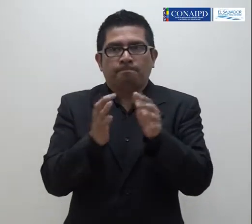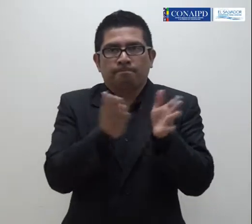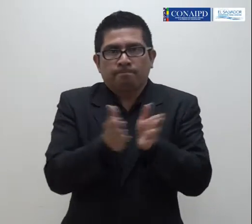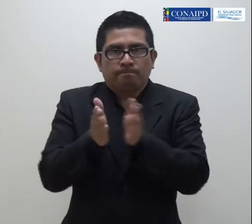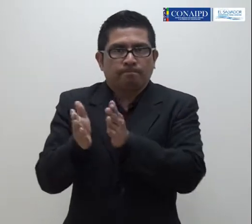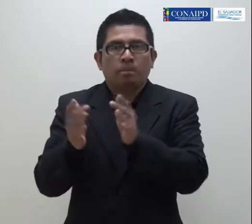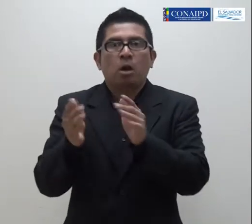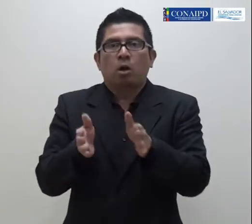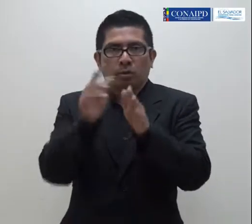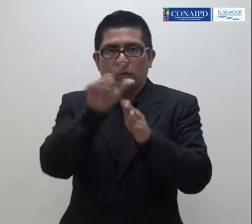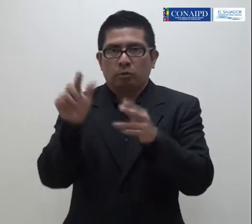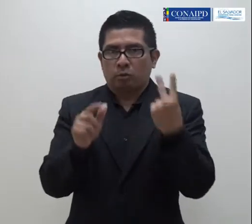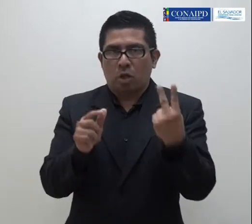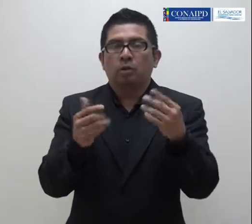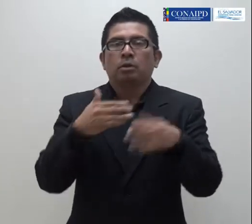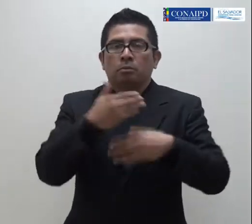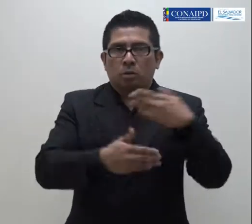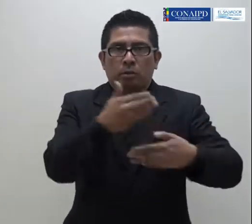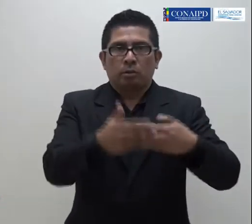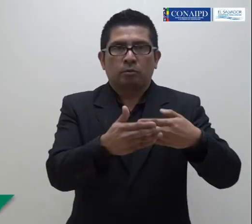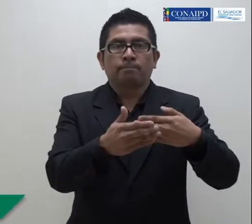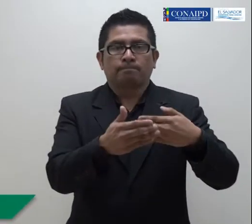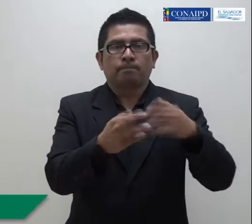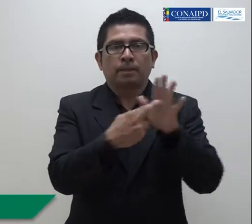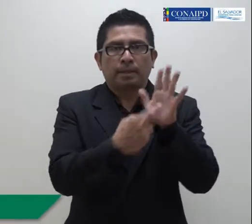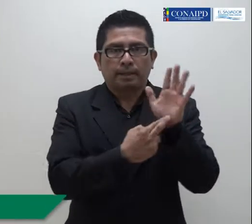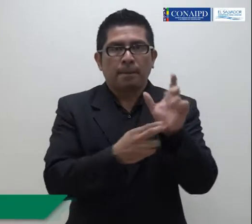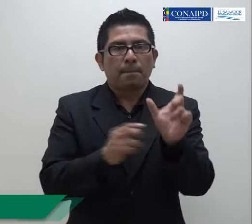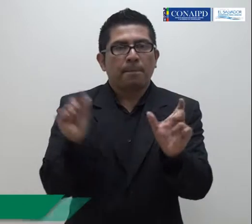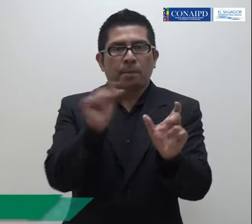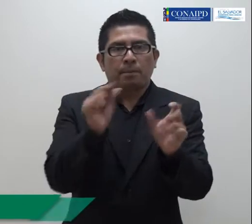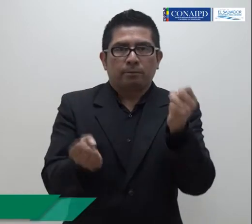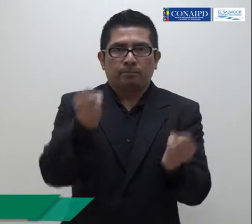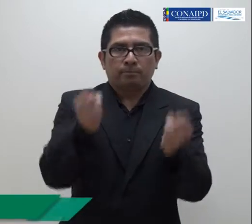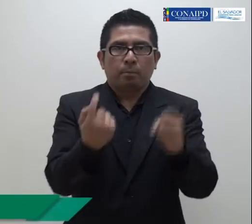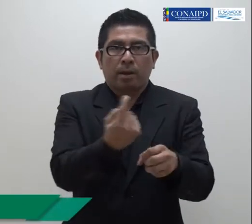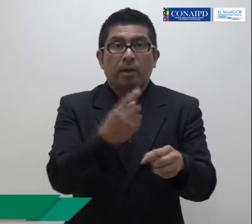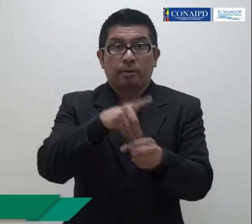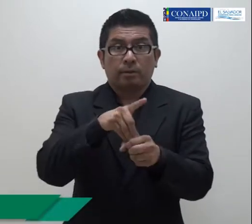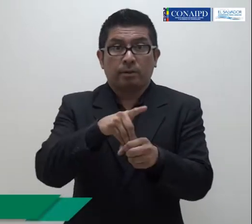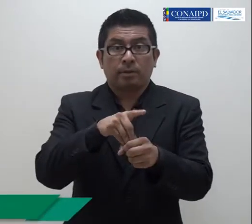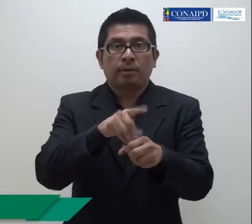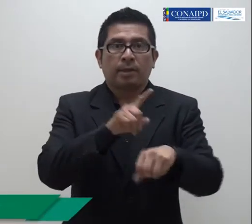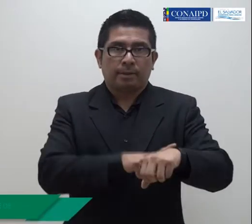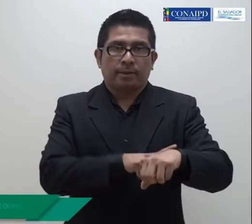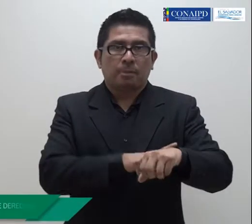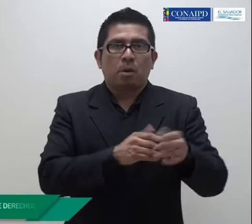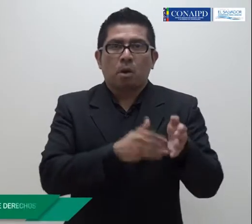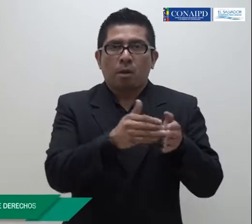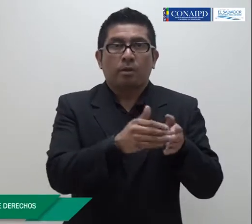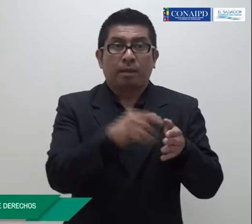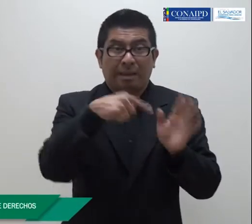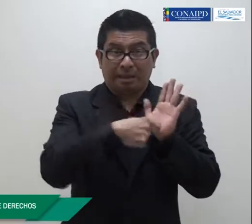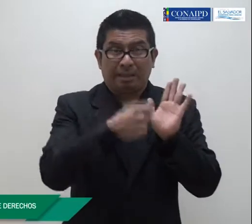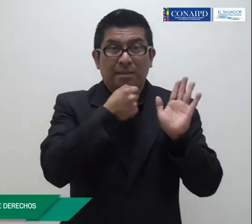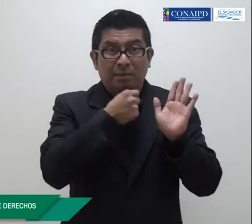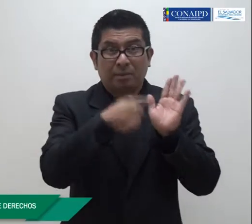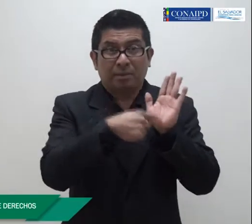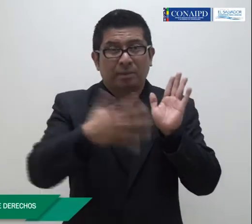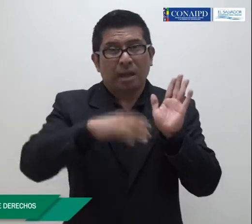instancias, realiza el trámite de licencias de conducir para personas con discapacidad, por lo que en el periodo comprendido en este informe se ha gestionado para